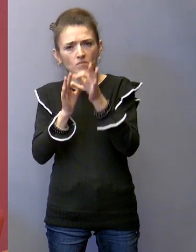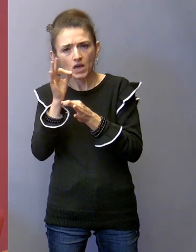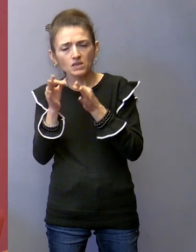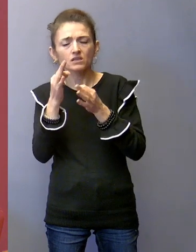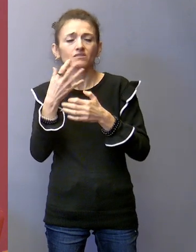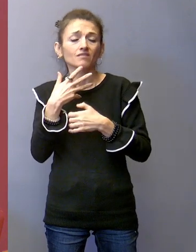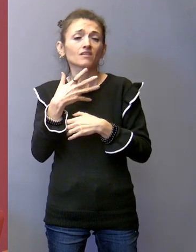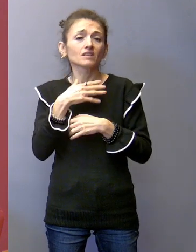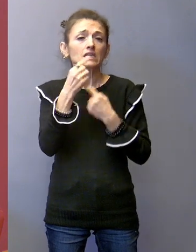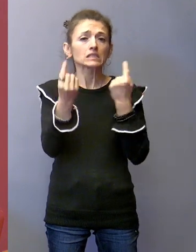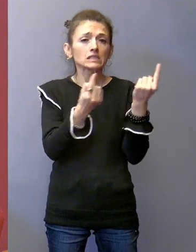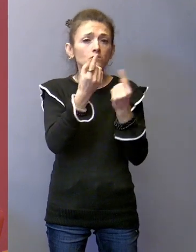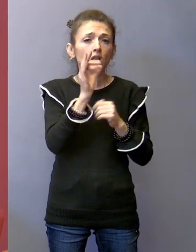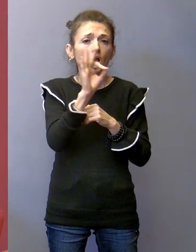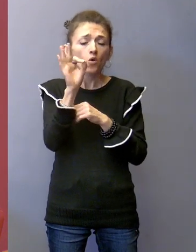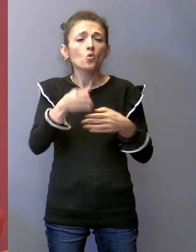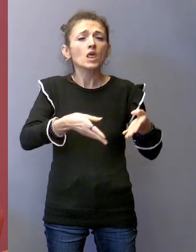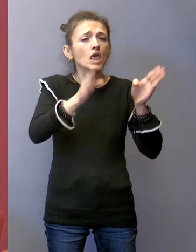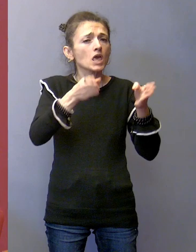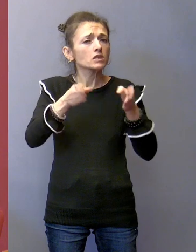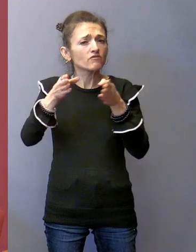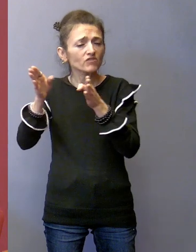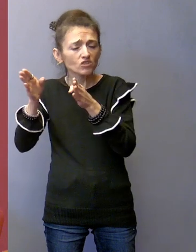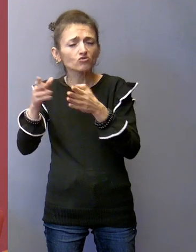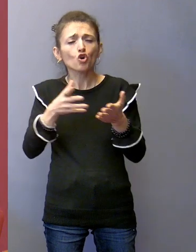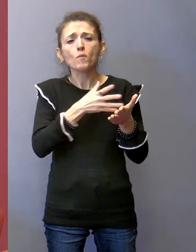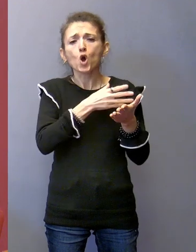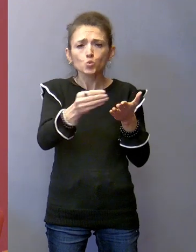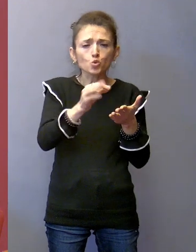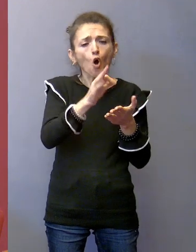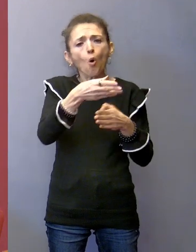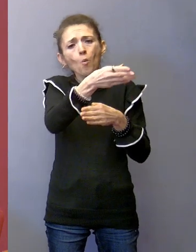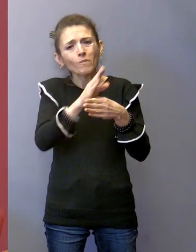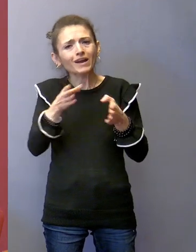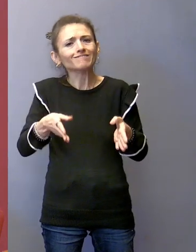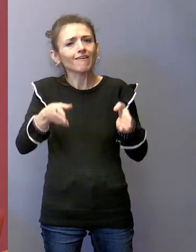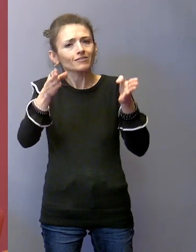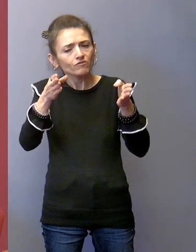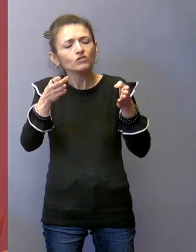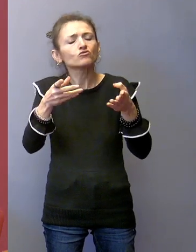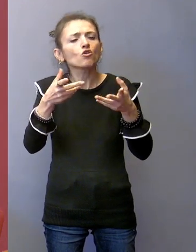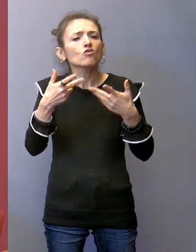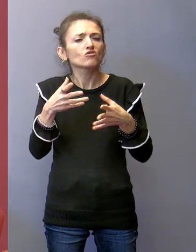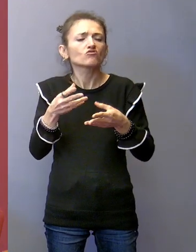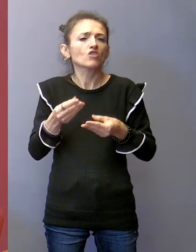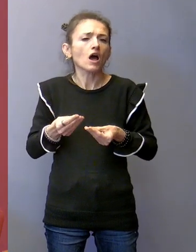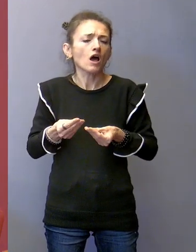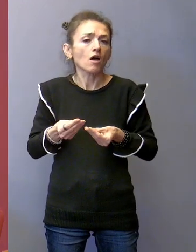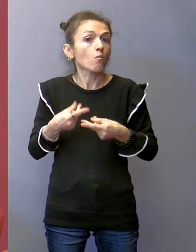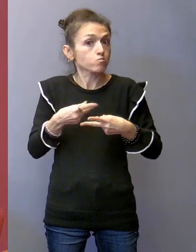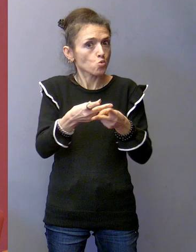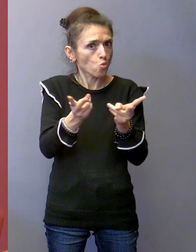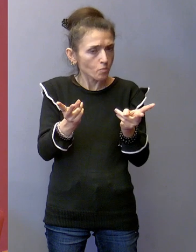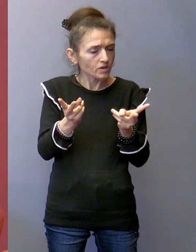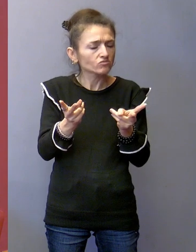casi in cui interi edifici o parte di questi edifici sono stati ceduti erano pubblici